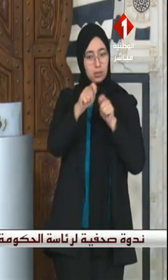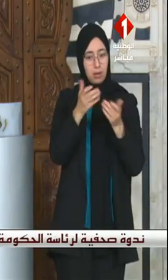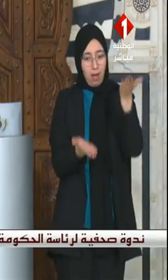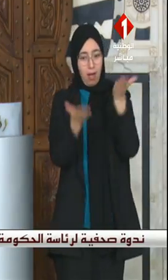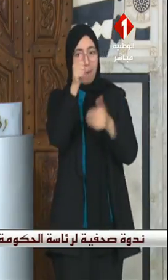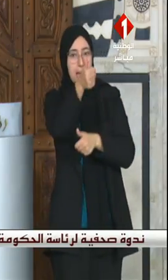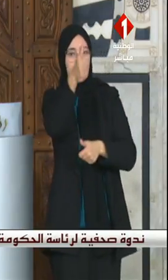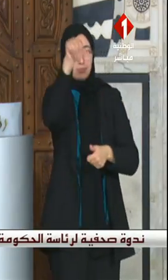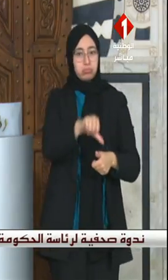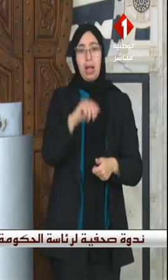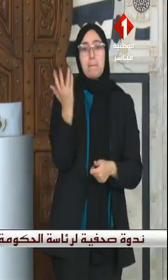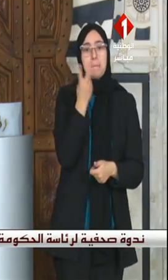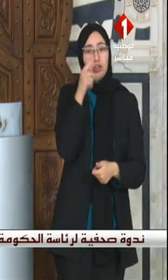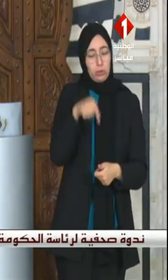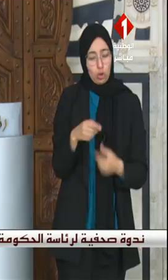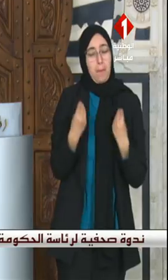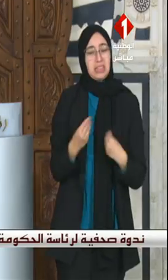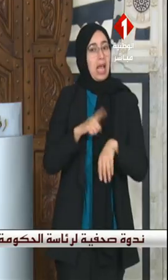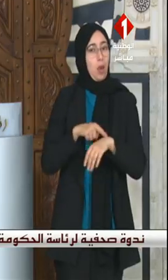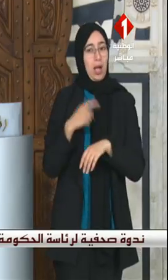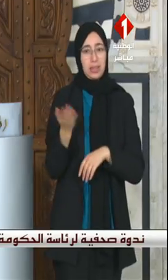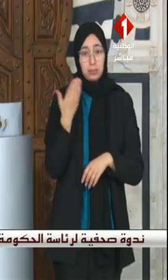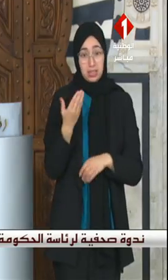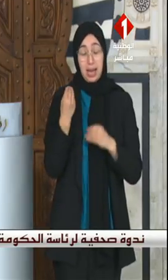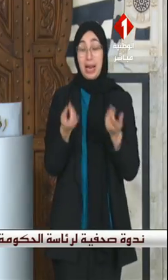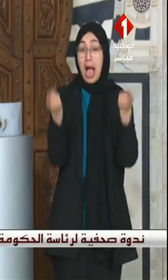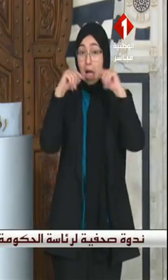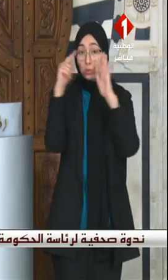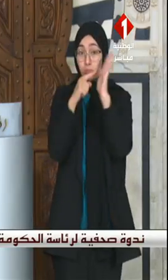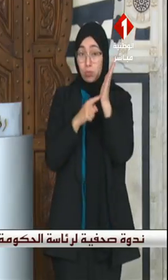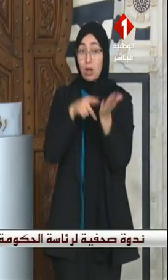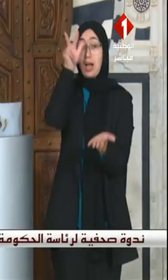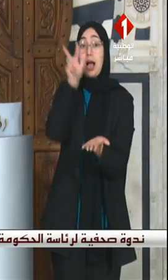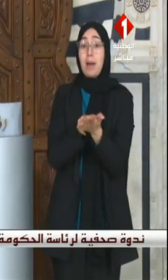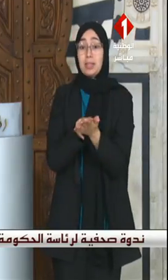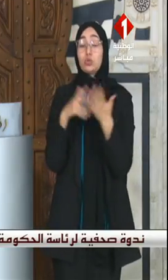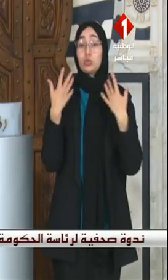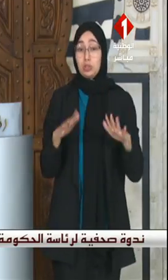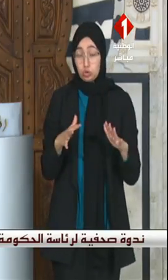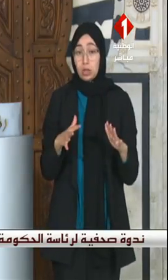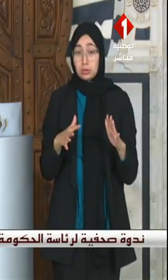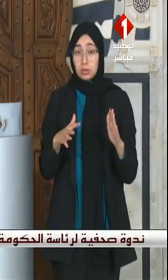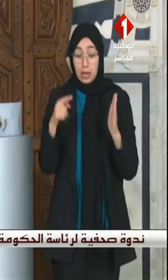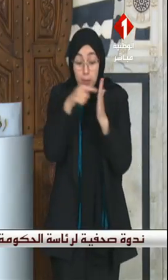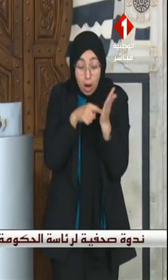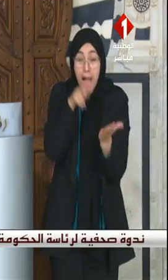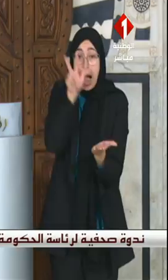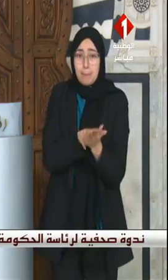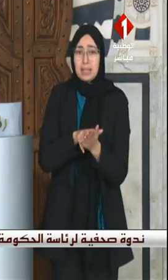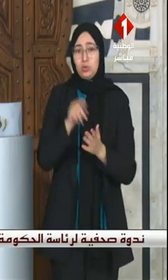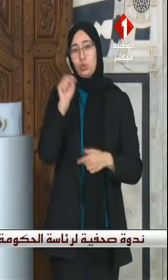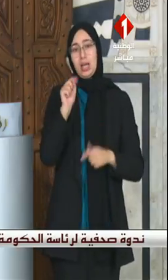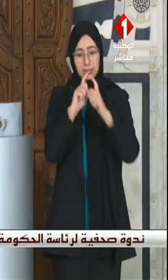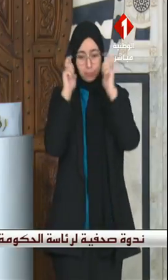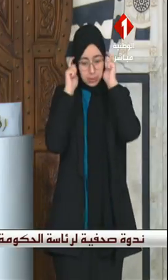الإجراءات هذه، تطبيق الإجراءات نحب نأكد على تطبيق الإجراءات، مش لفات أنه قلنا فما إجراءات تطبيق الإجراءات